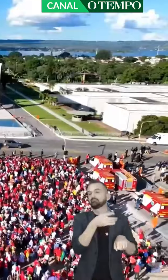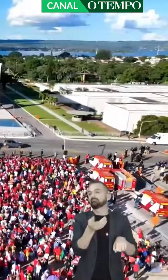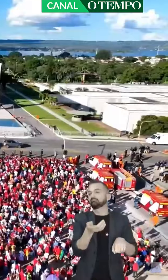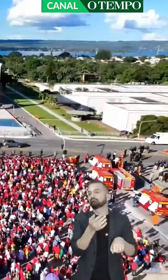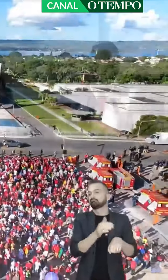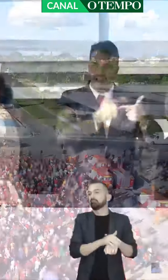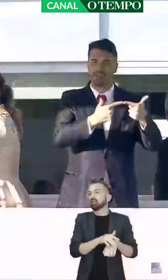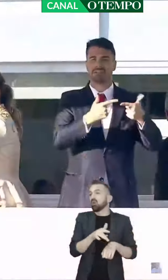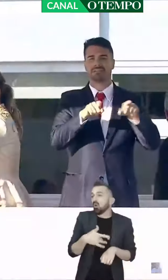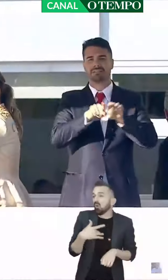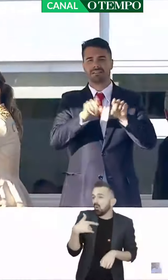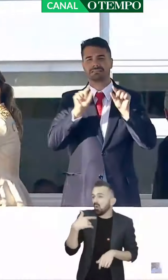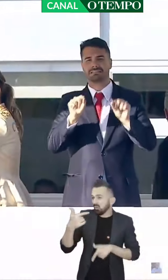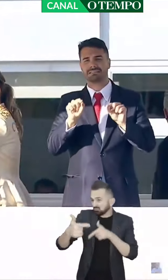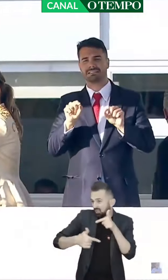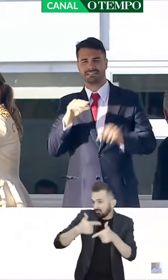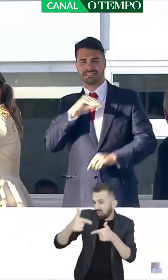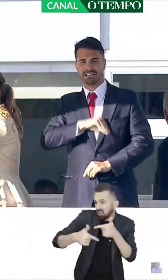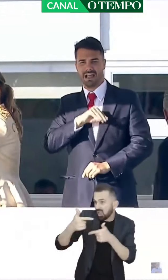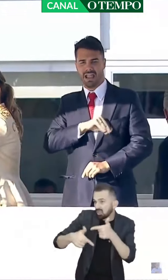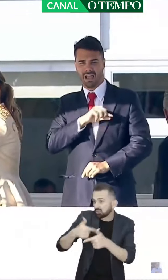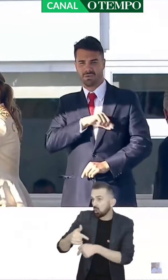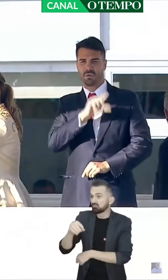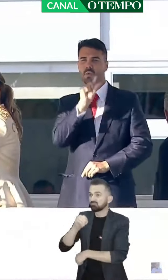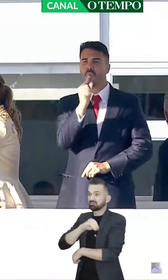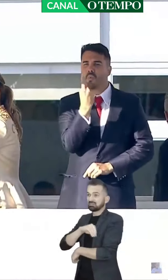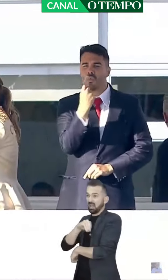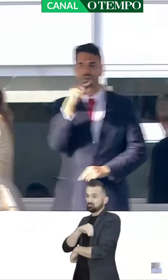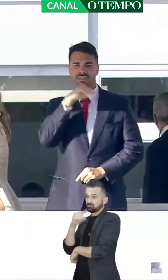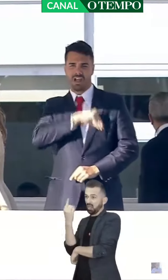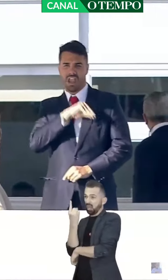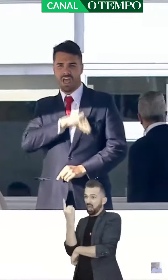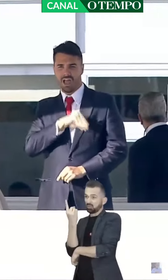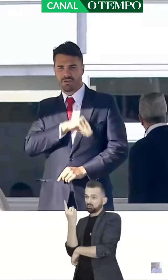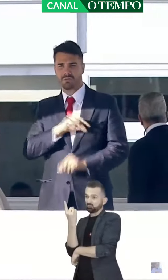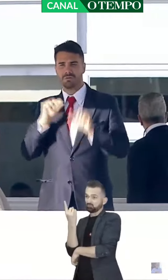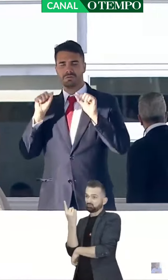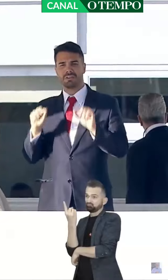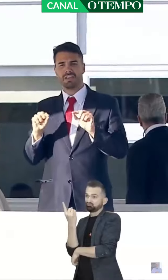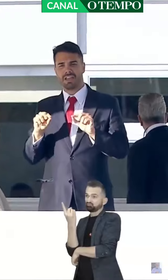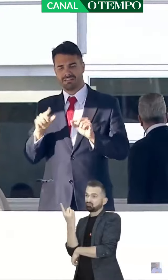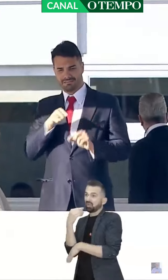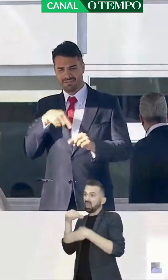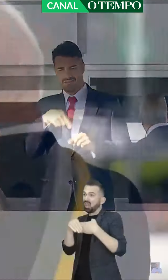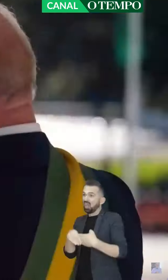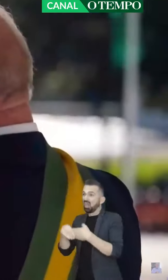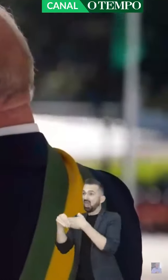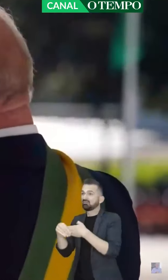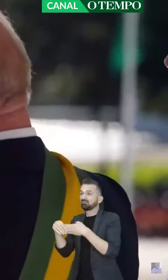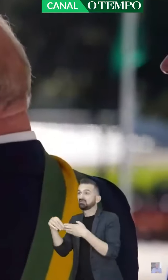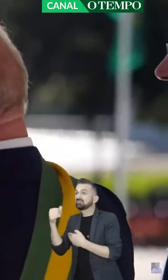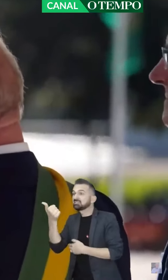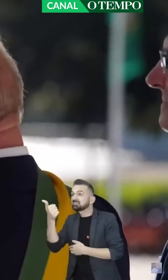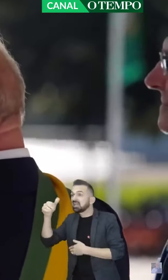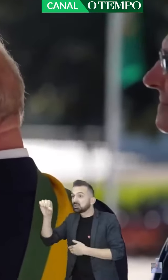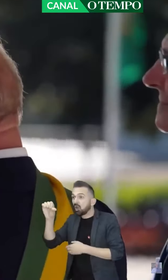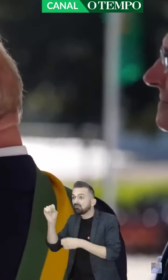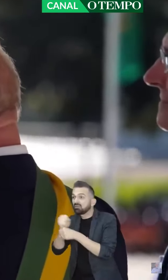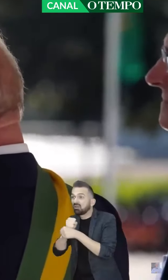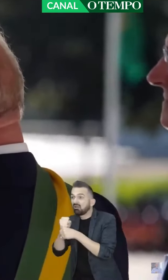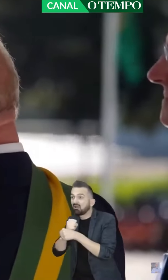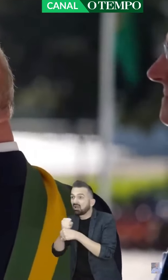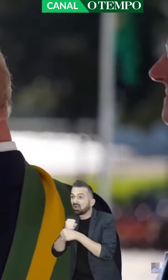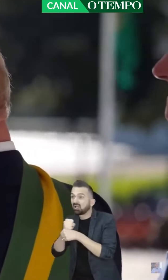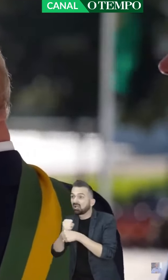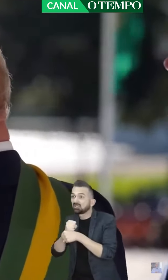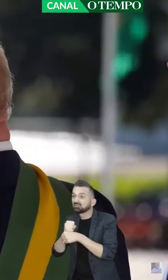trabalhadora que ganha um salário mínimo mensal leve 19 anos para receber o equivalente